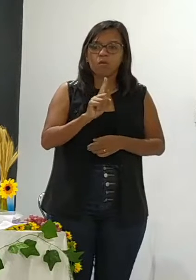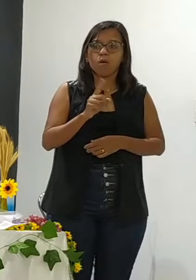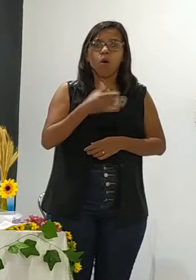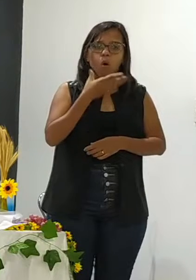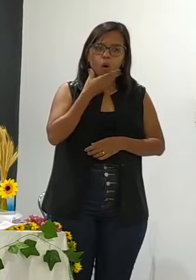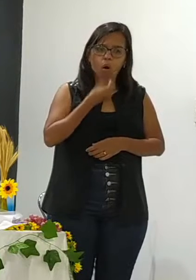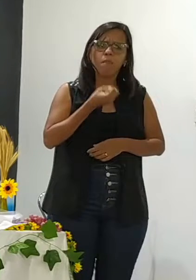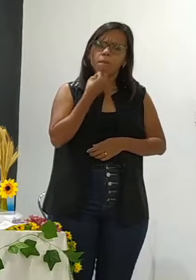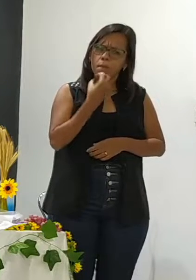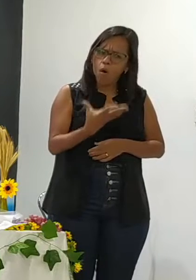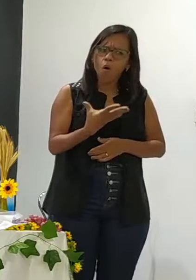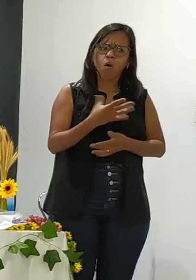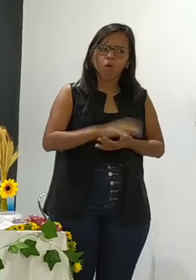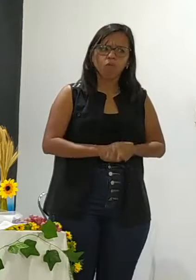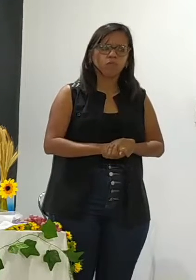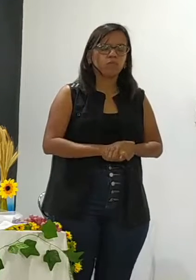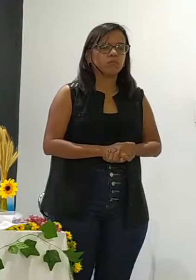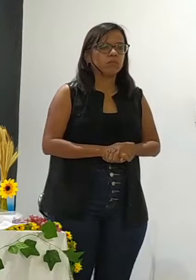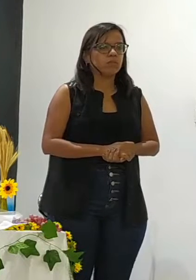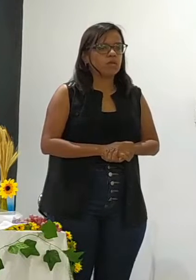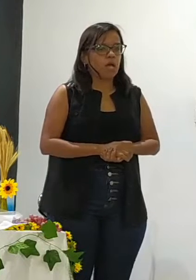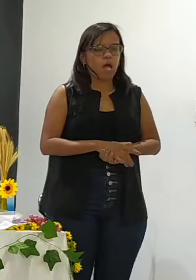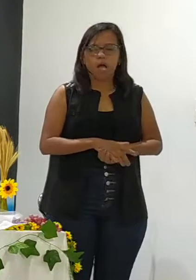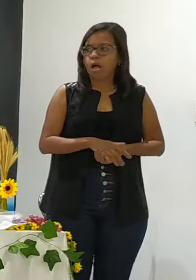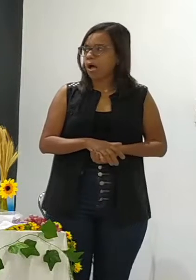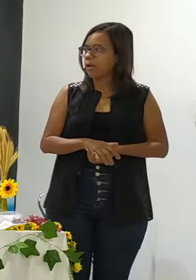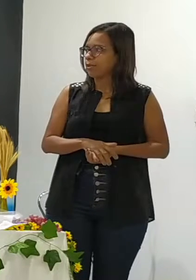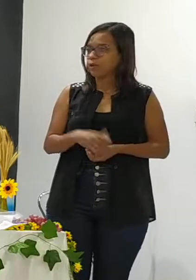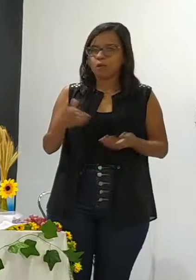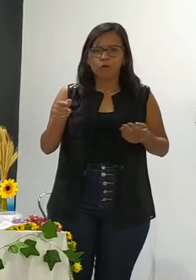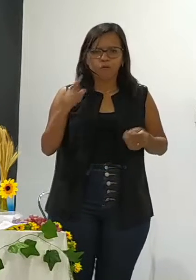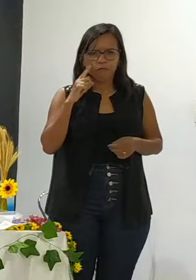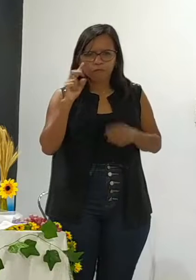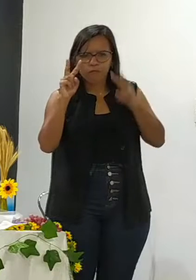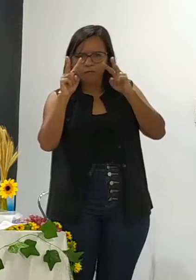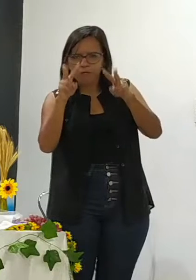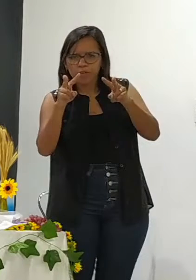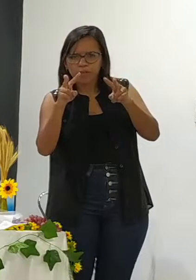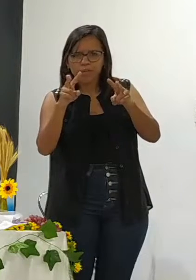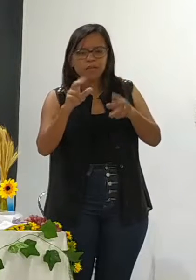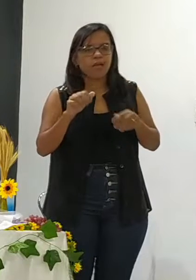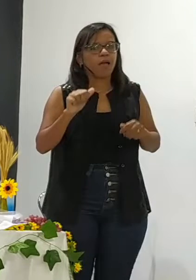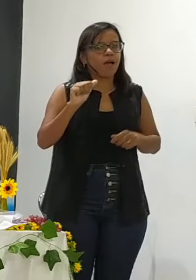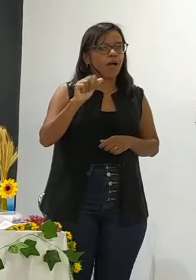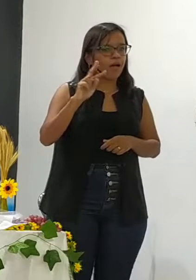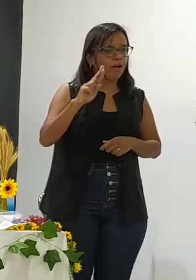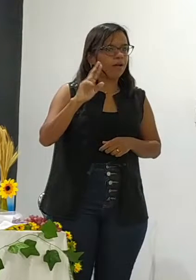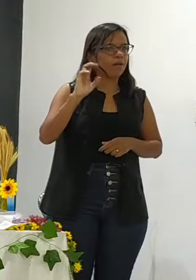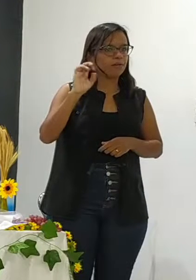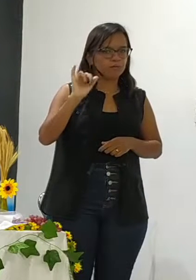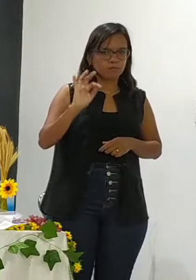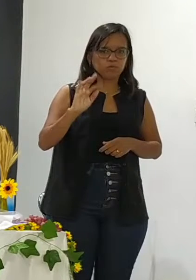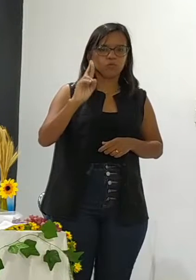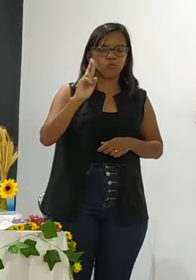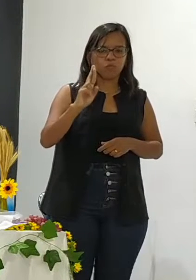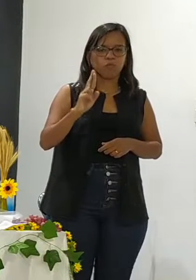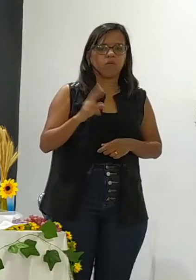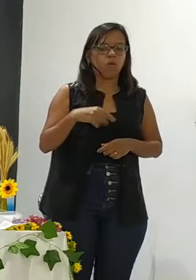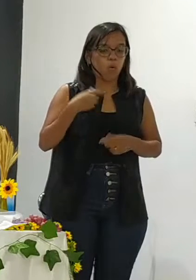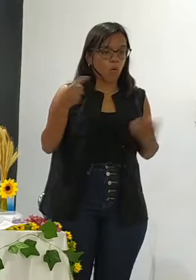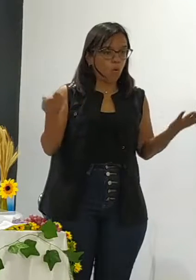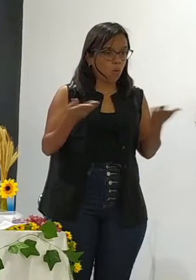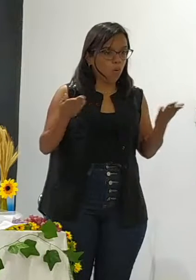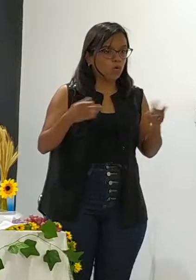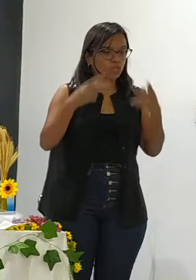gente muito boa, sabe? Aí vim aqui, Arthur, hoje, trazer uma palavra para mim, uma honra. Amém?